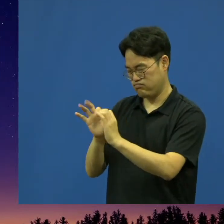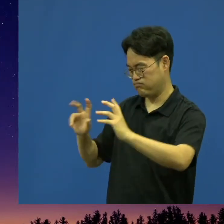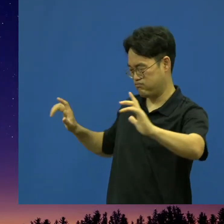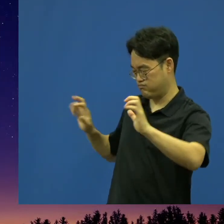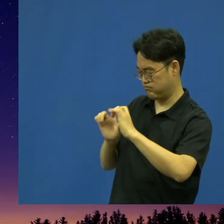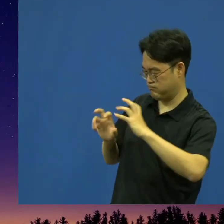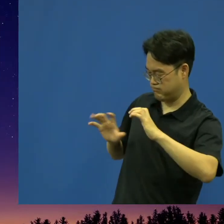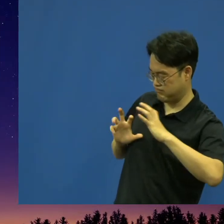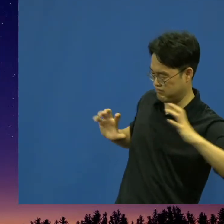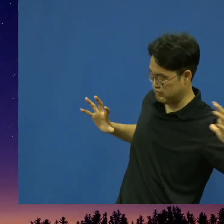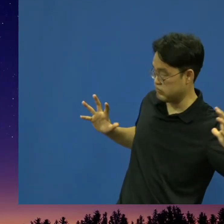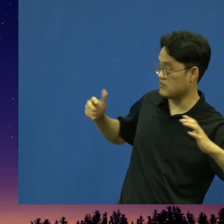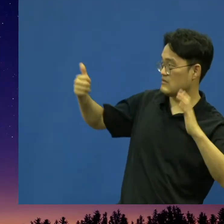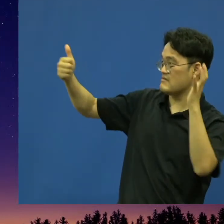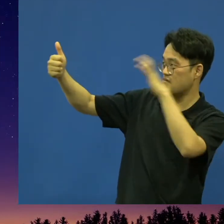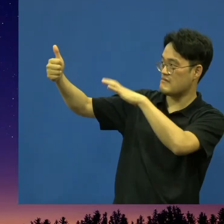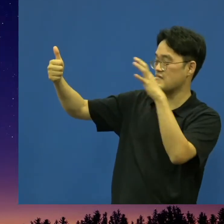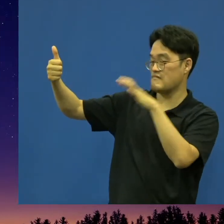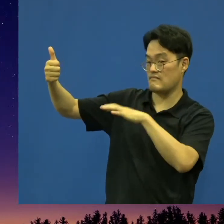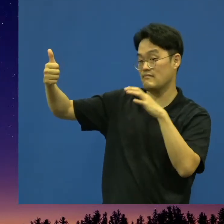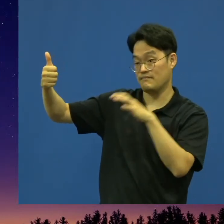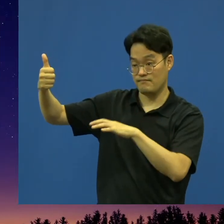여러분, 이분들이 누굽니까?